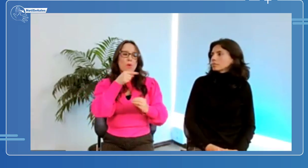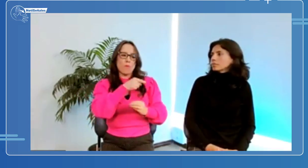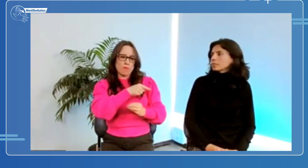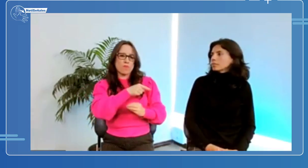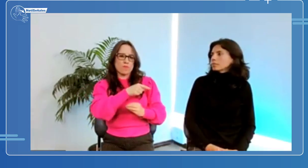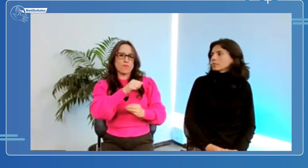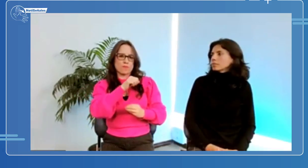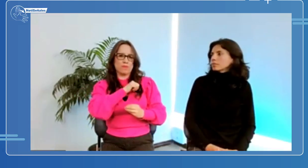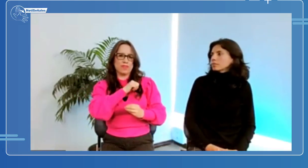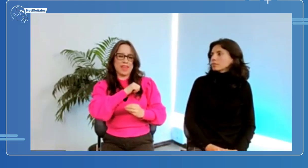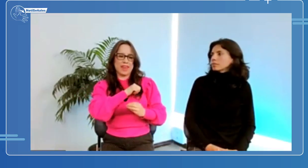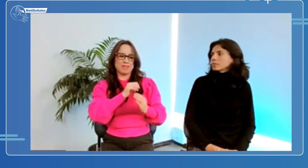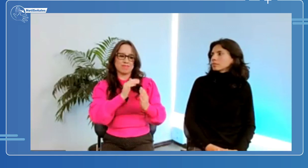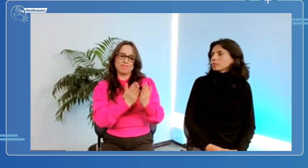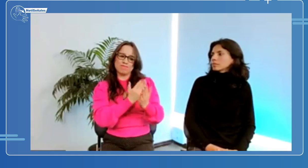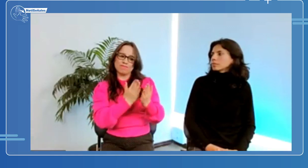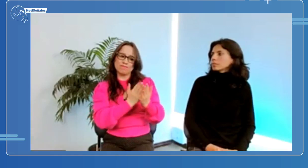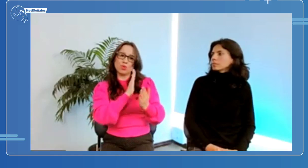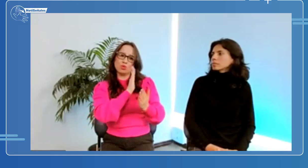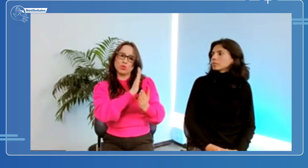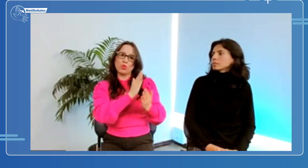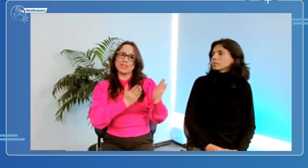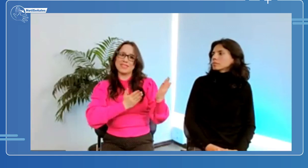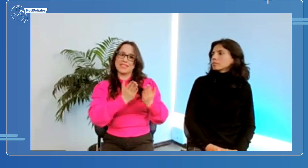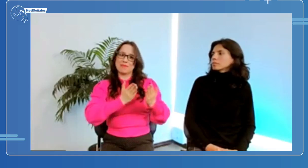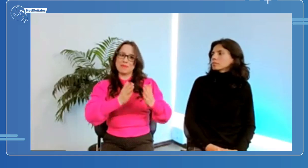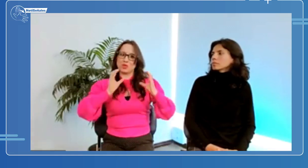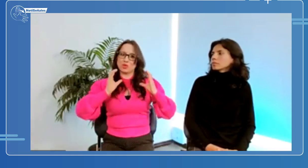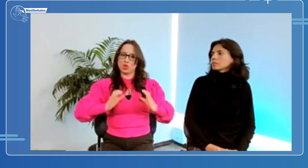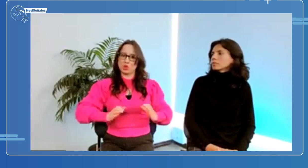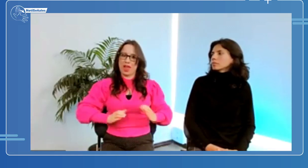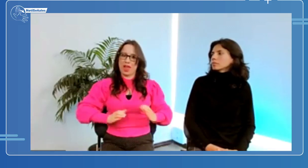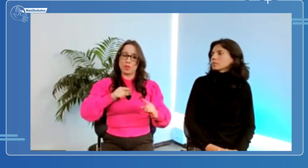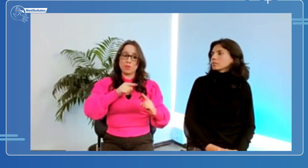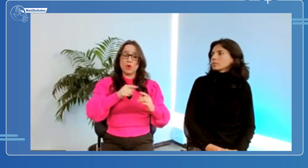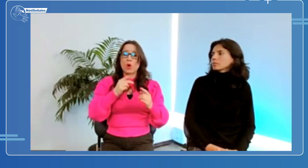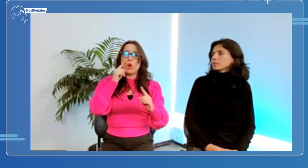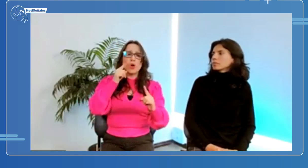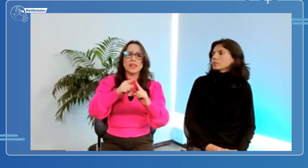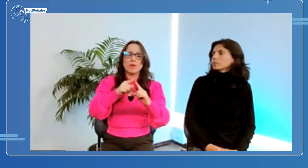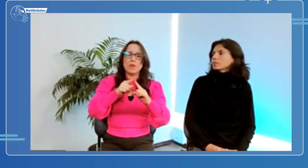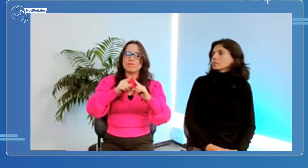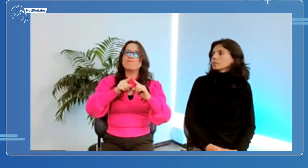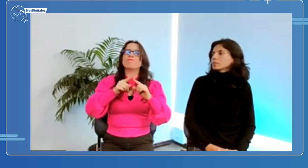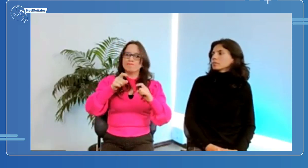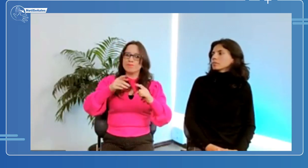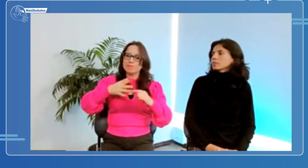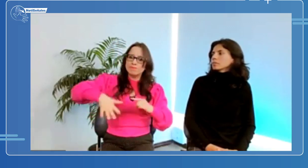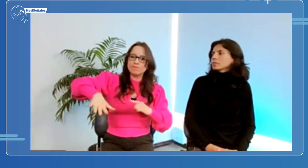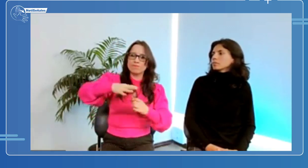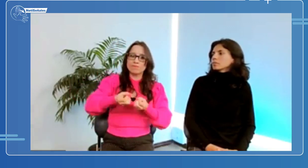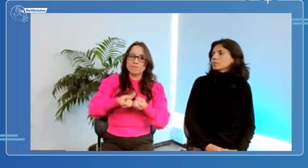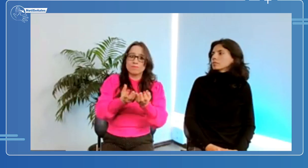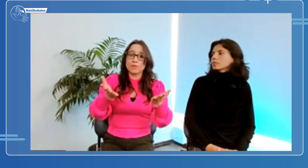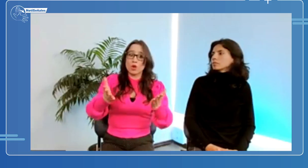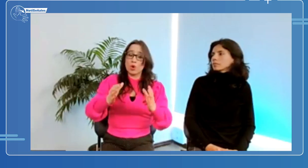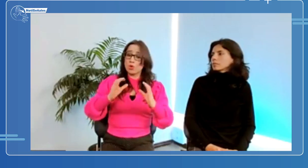inquietudes o preguntas frecuentes. Tenemos la documentación de este proceso, y pues con el objetivo